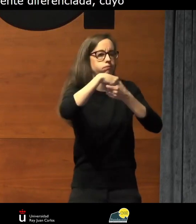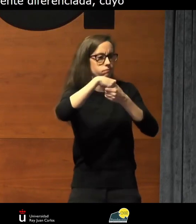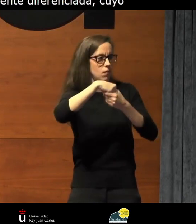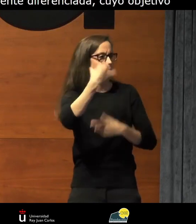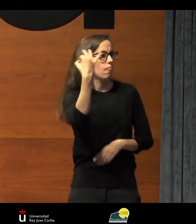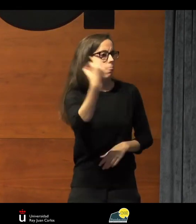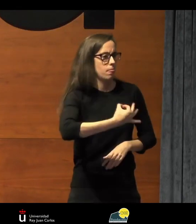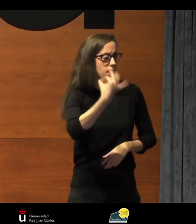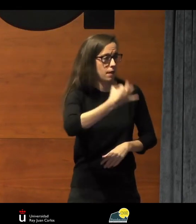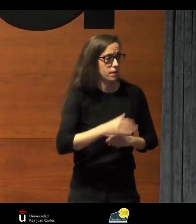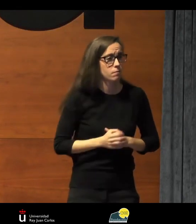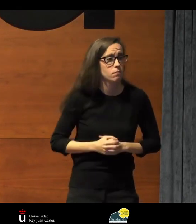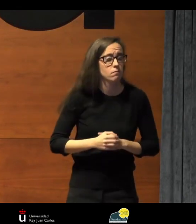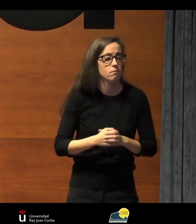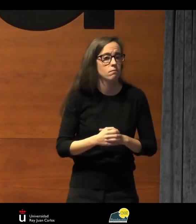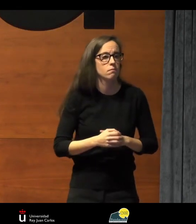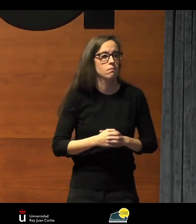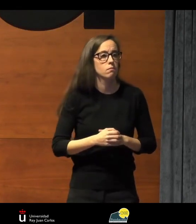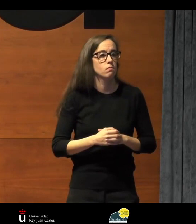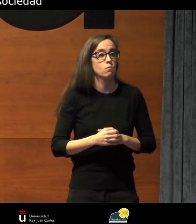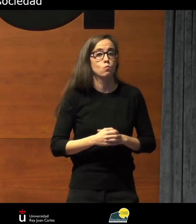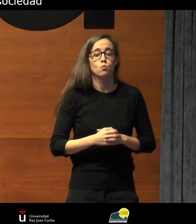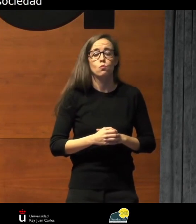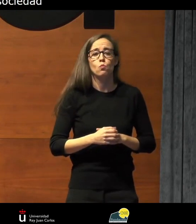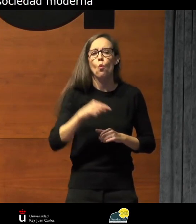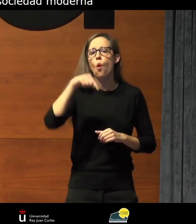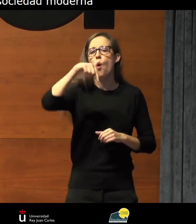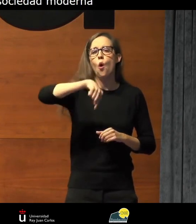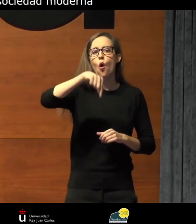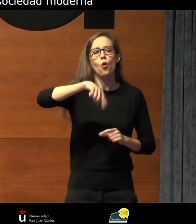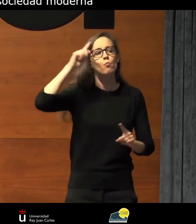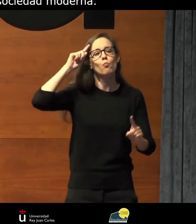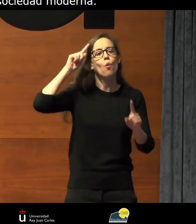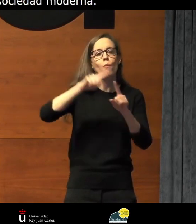Estamos, ni más ni menos, que construyendo historia,